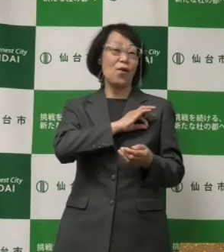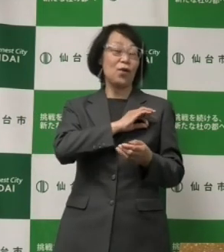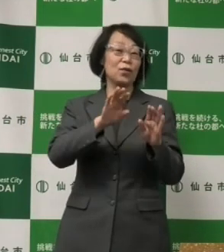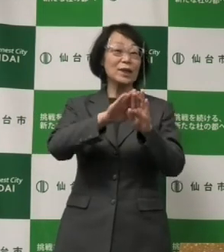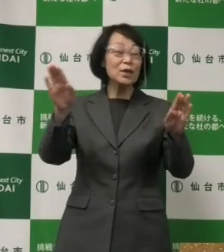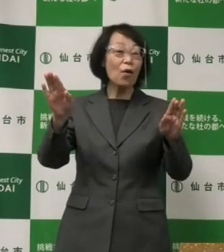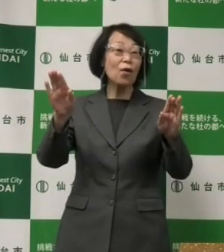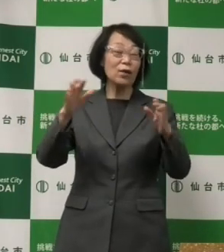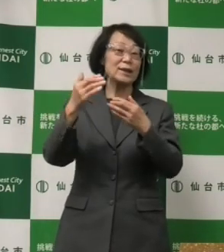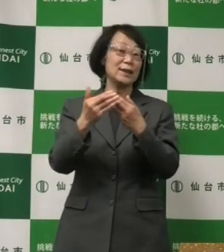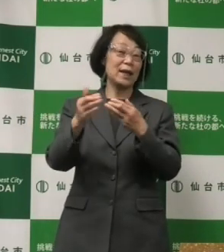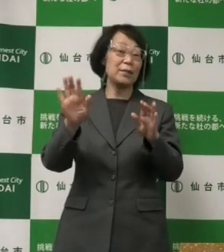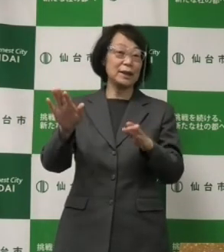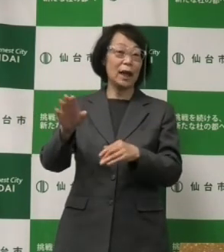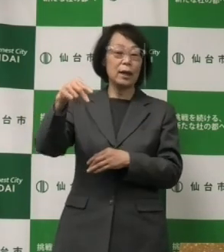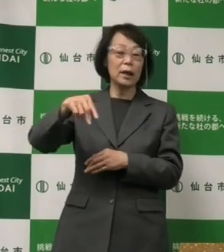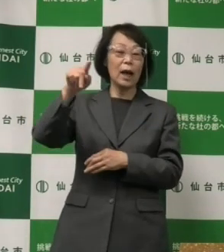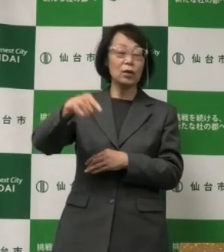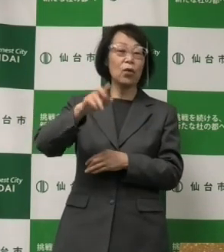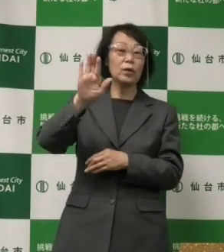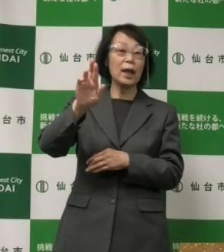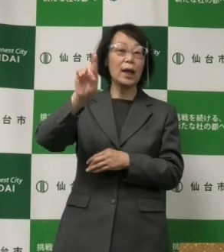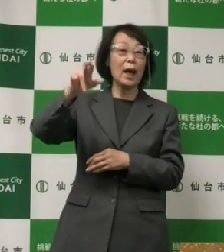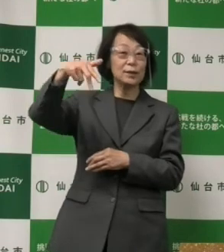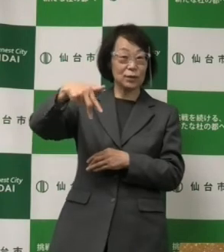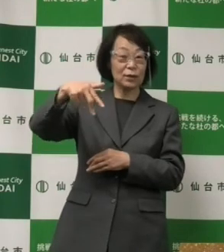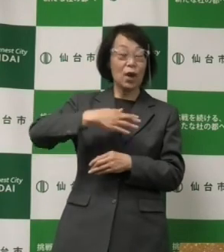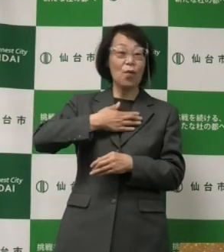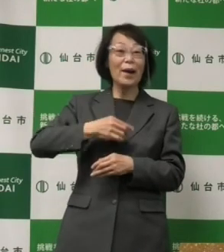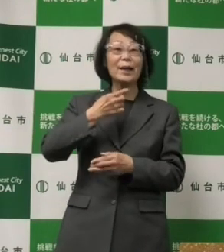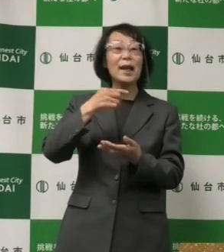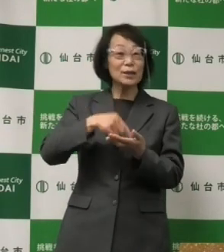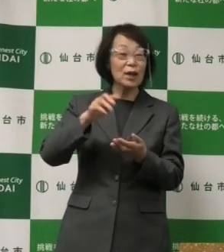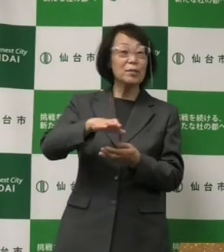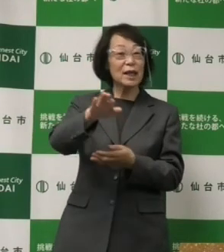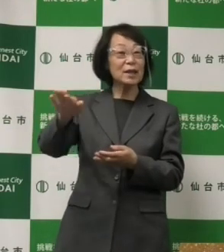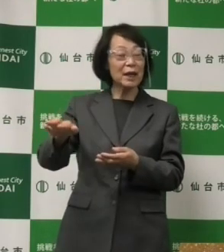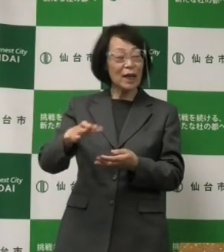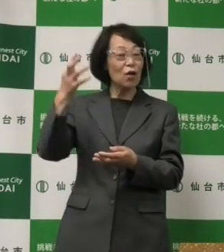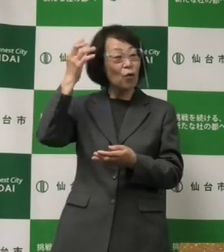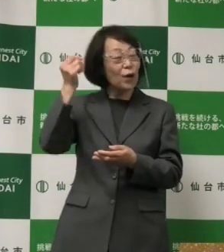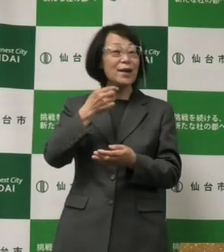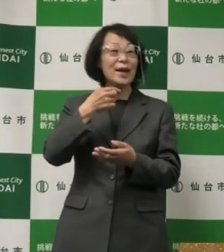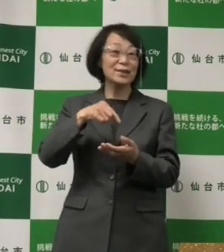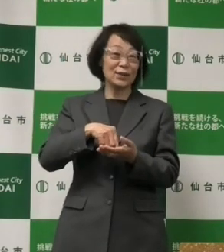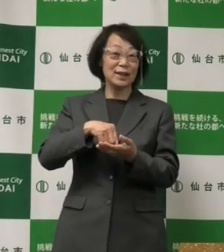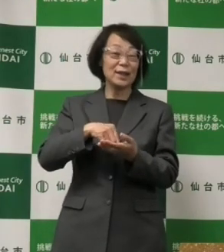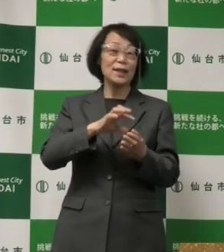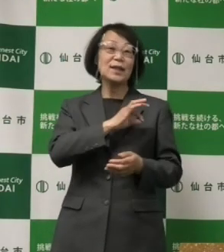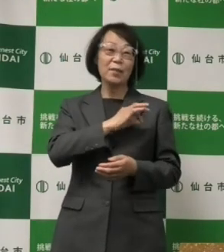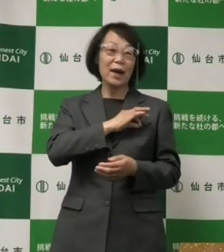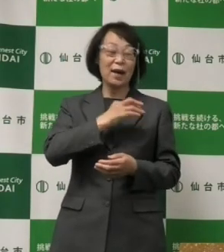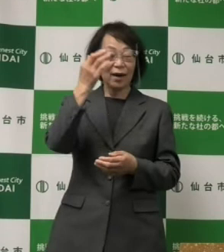。ナノテラスというとても分かりやすい、そしてまた皆さんに覚えていただけるような愛称